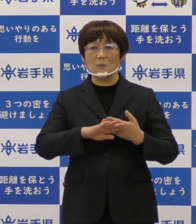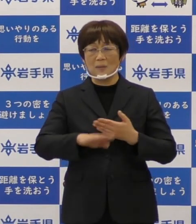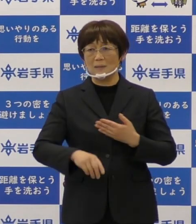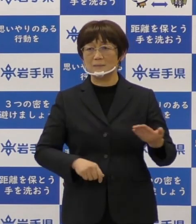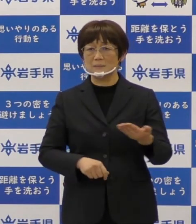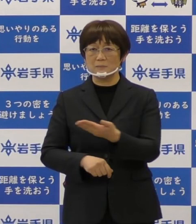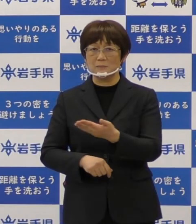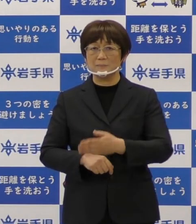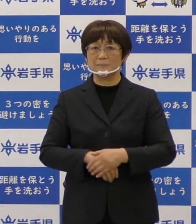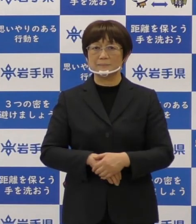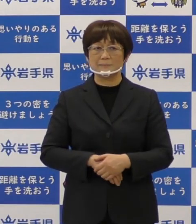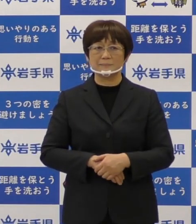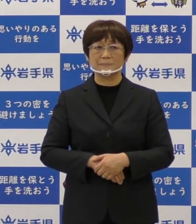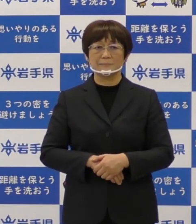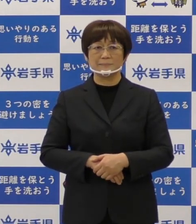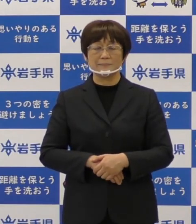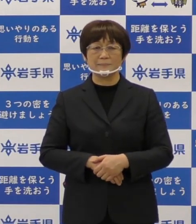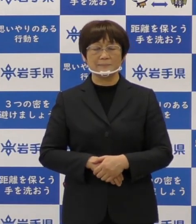しょうか。